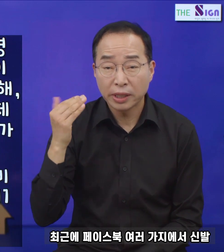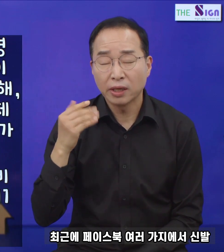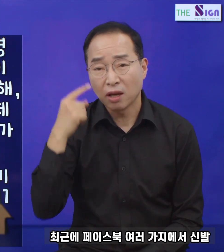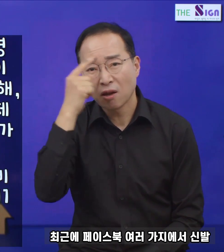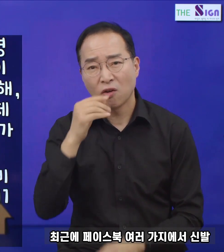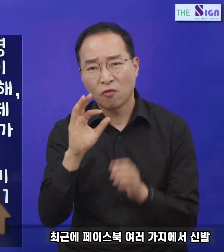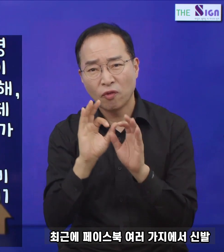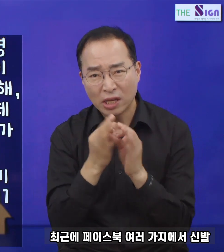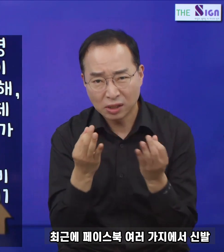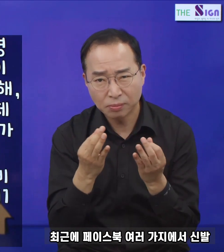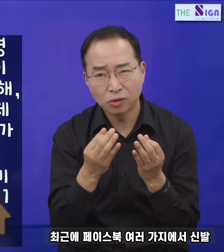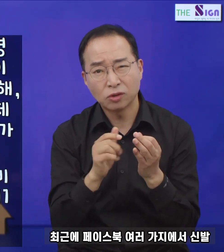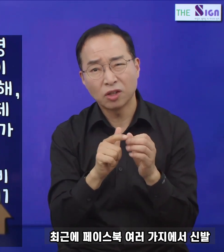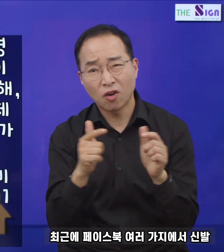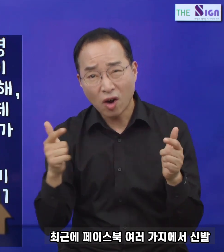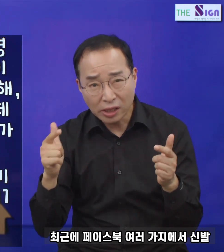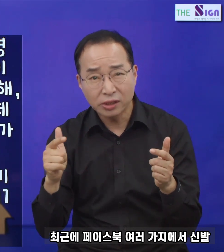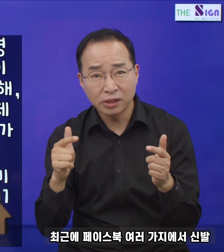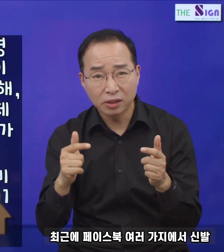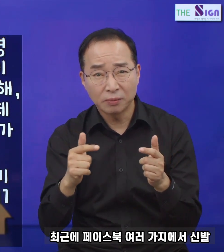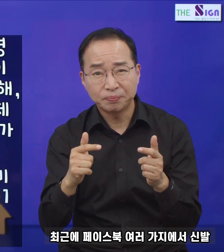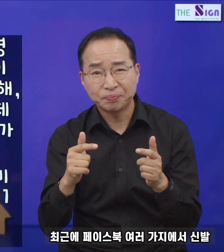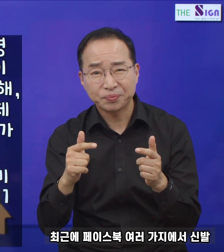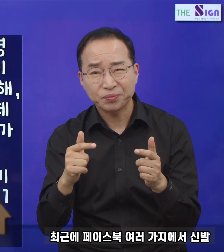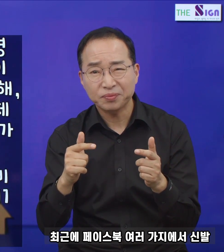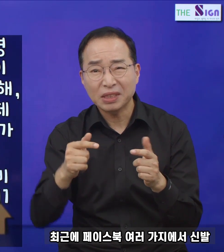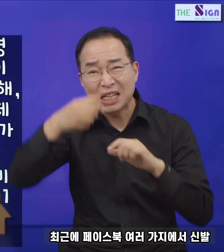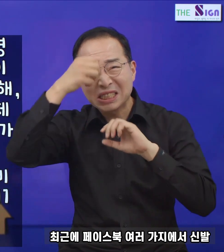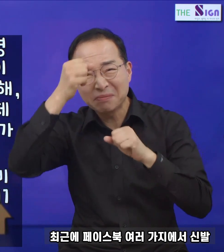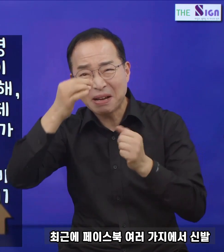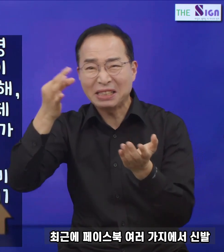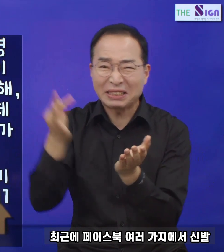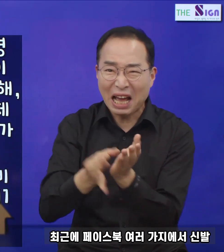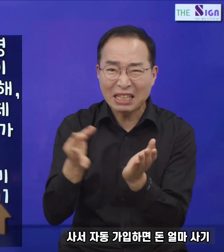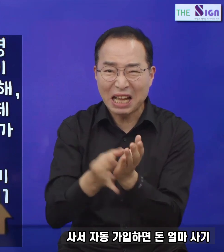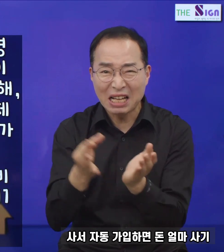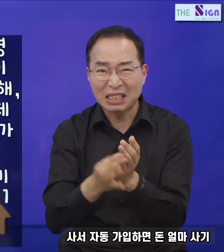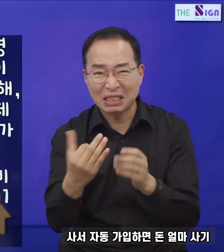최근에 페이스북 여러 가지에서 신발 싸다.